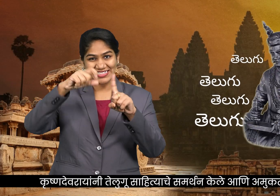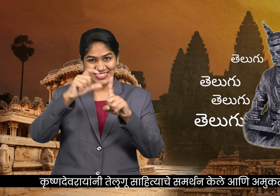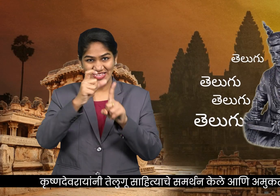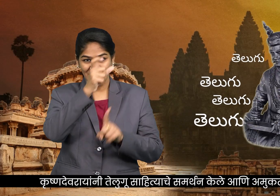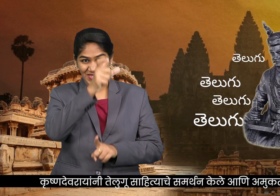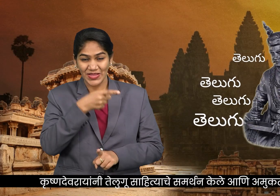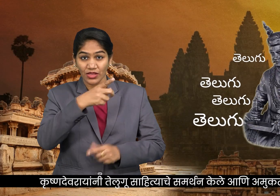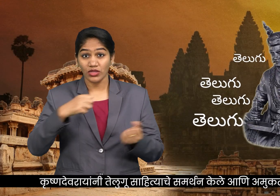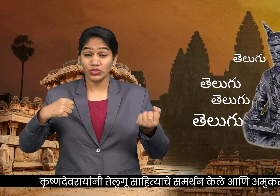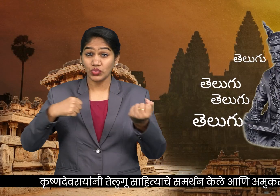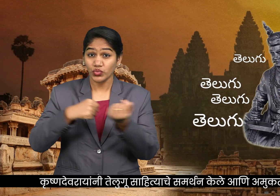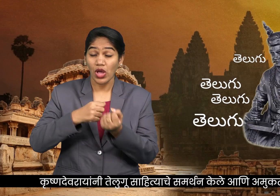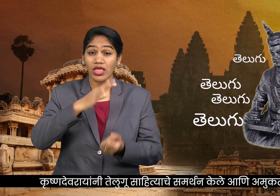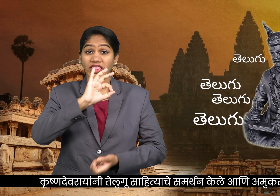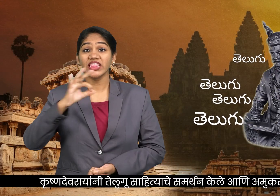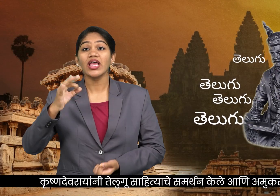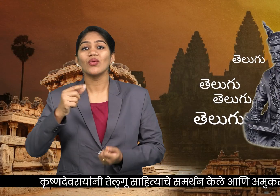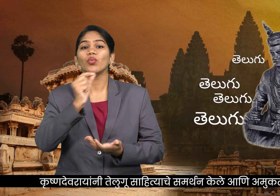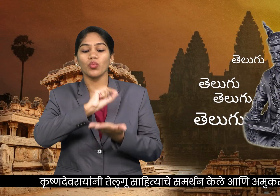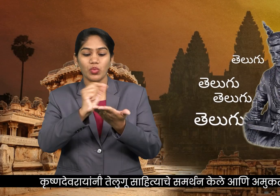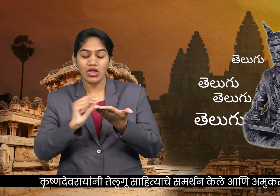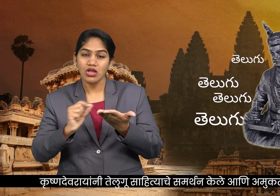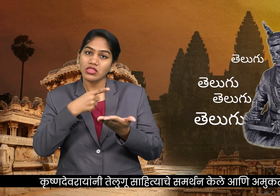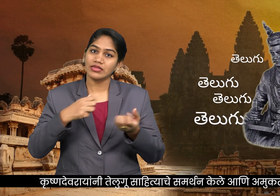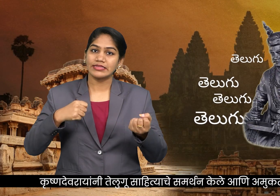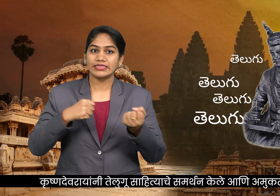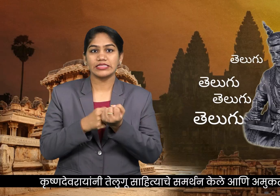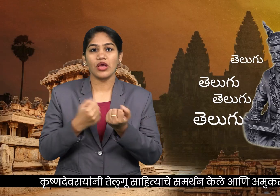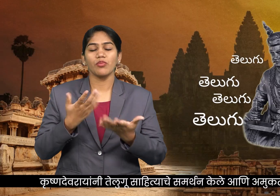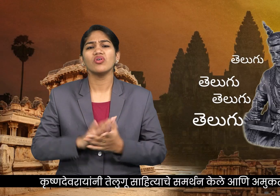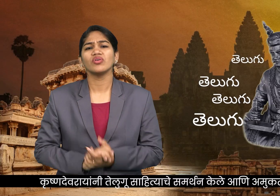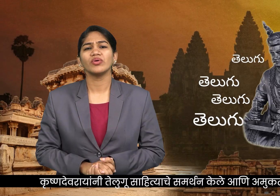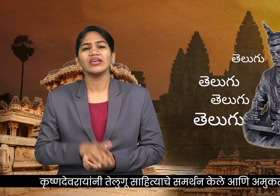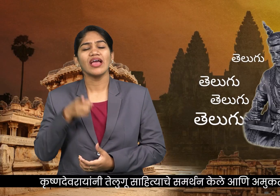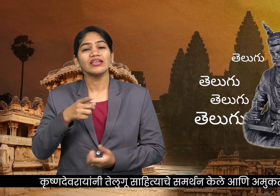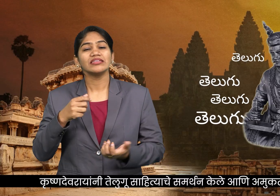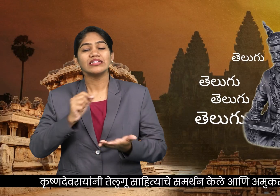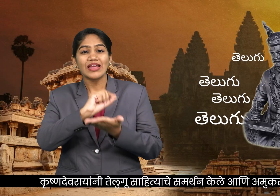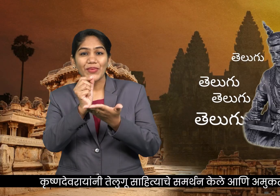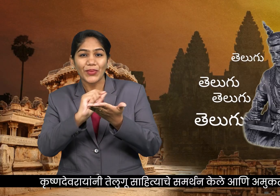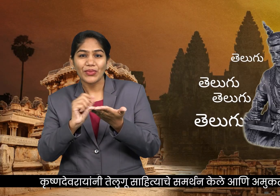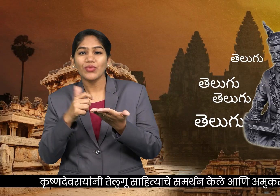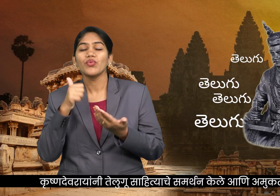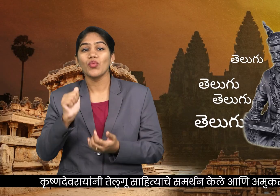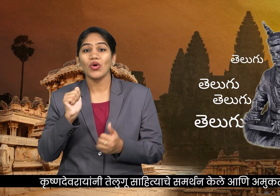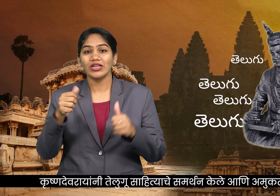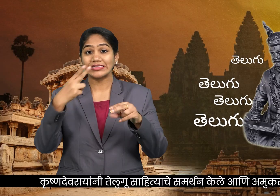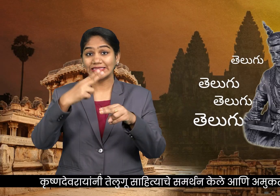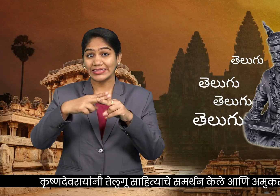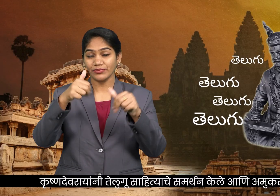कृष्णदेवराय यांनी तेलुगू साहित्याचे समर्थन केले आणि अमुक्तमाल्यदा लिहिला.